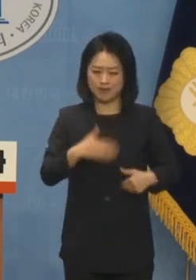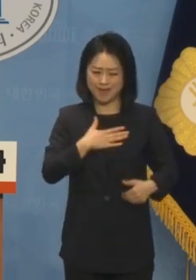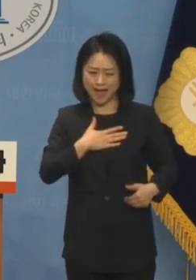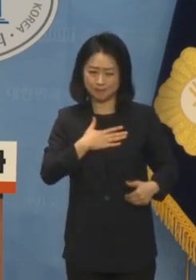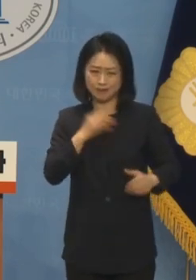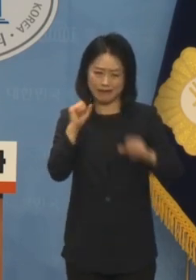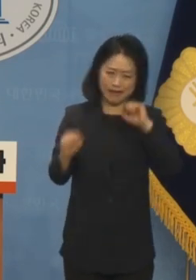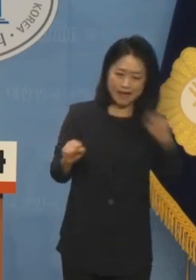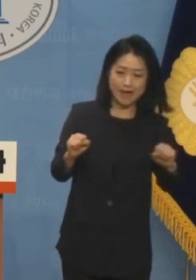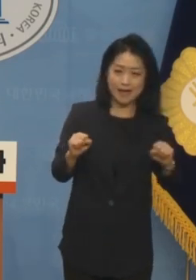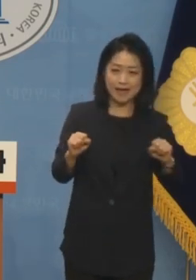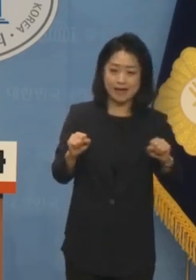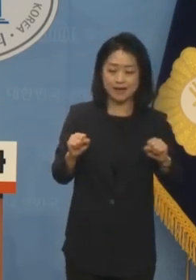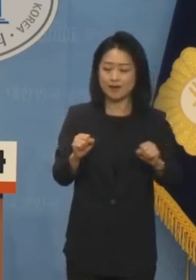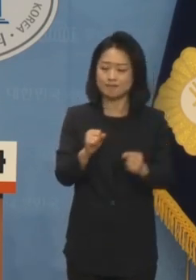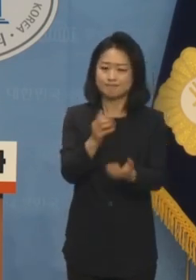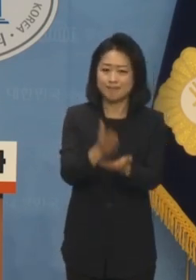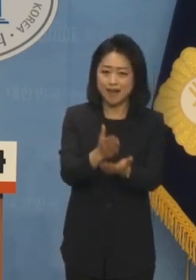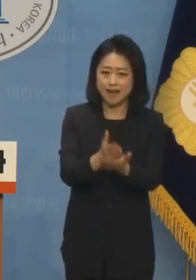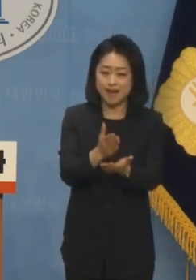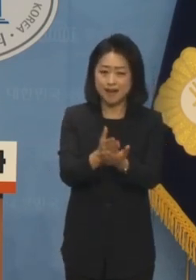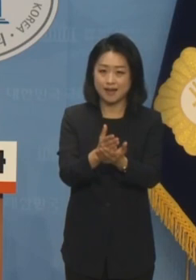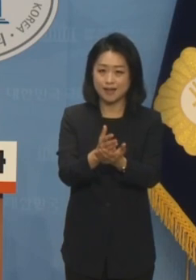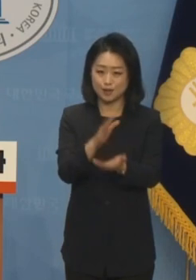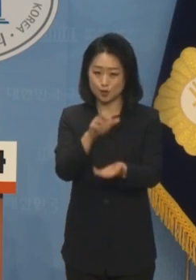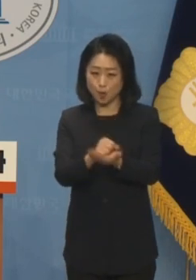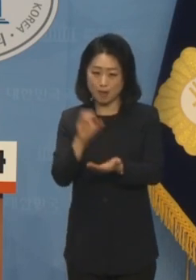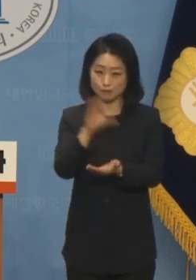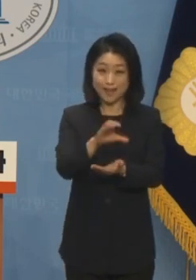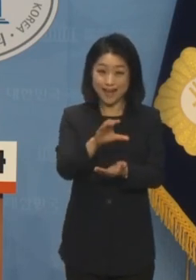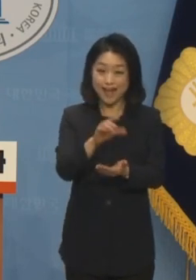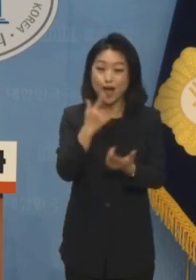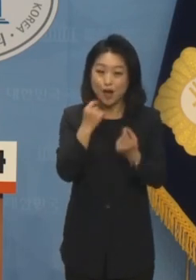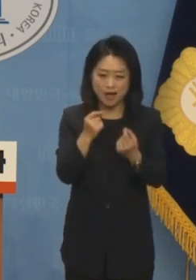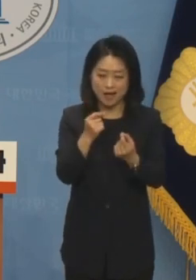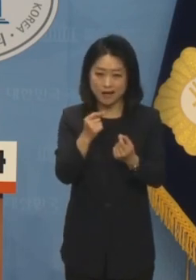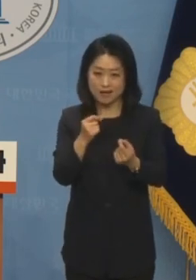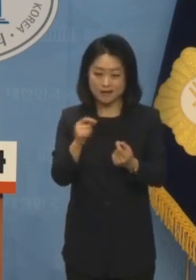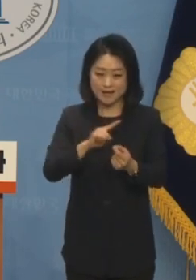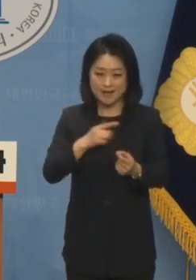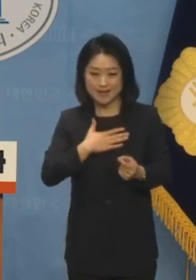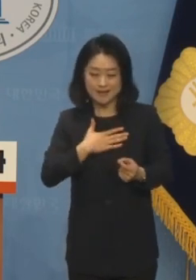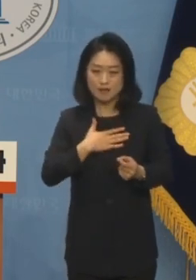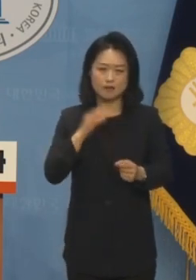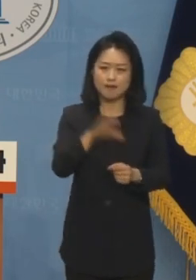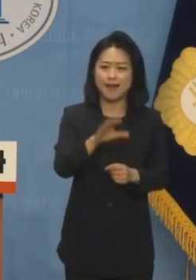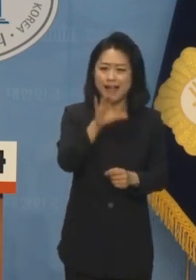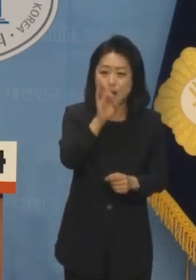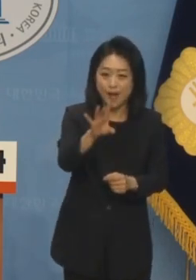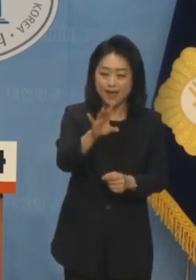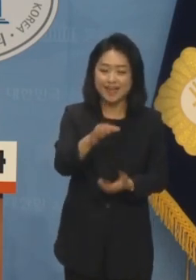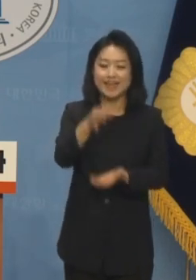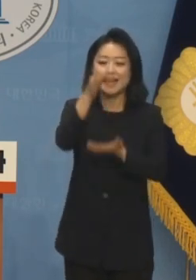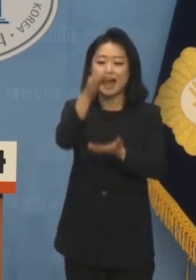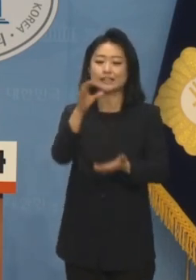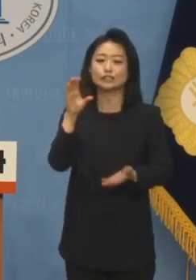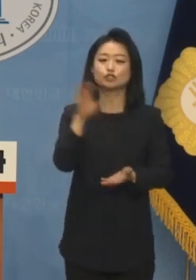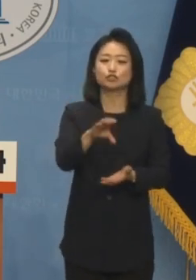휩싸여 이른바 몰빵이라 부르는 도박 투자를 하는 것이 아니라 더욱 확실한 가치 투자를 이어나가야